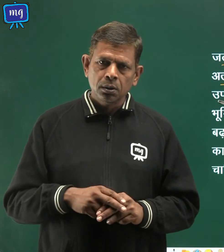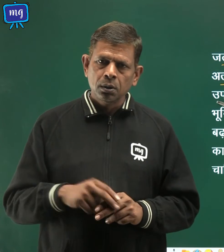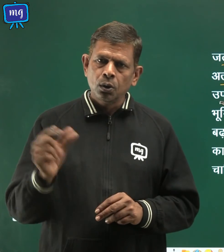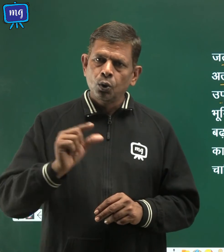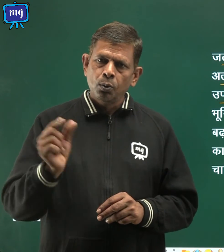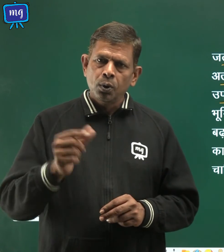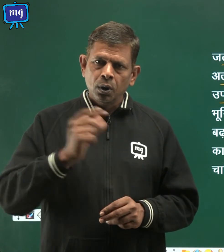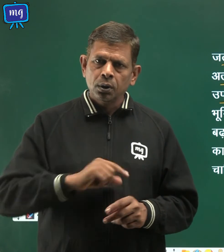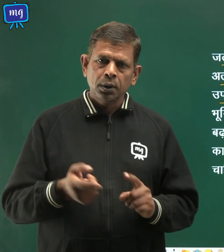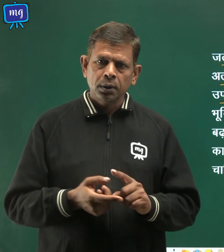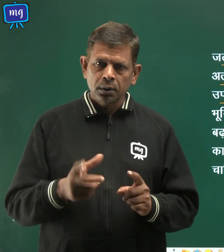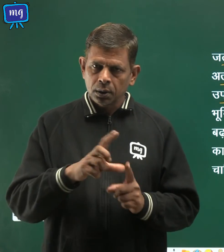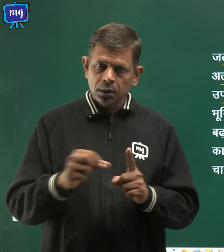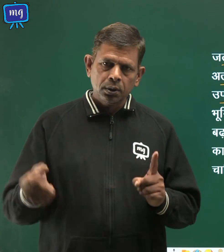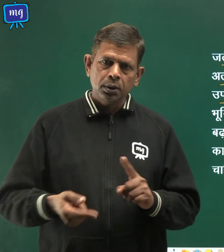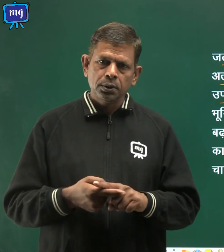उपयोग करने से